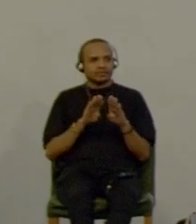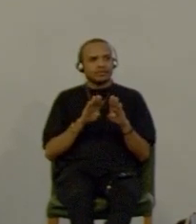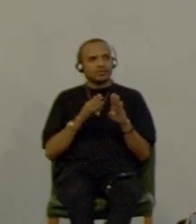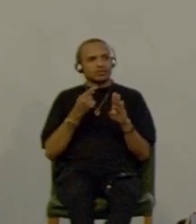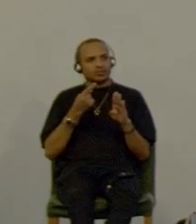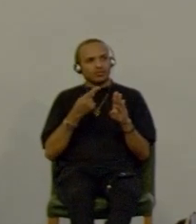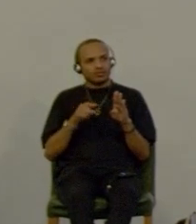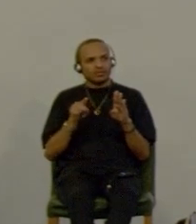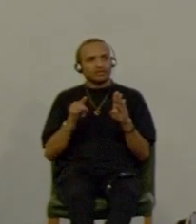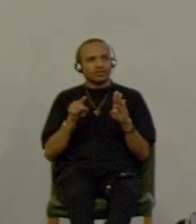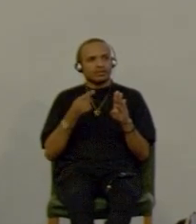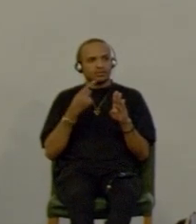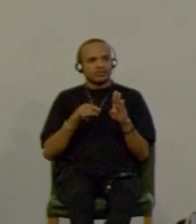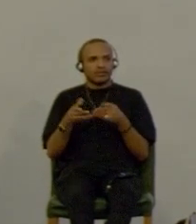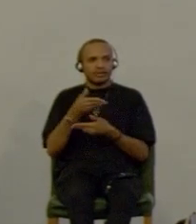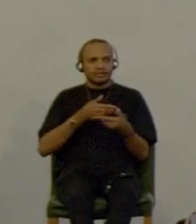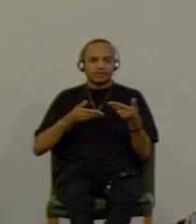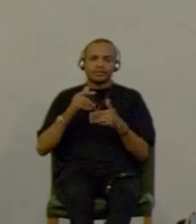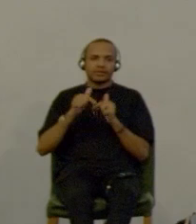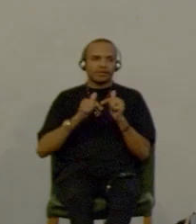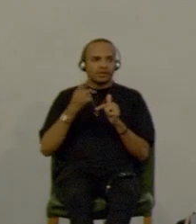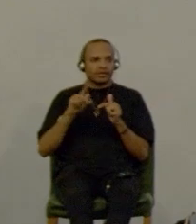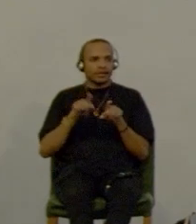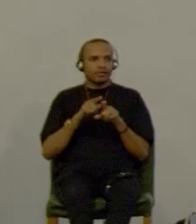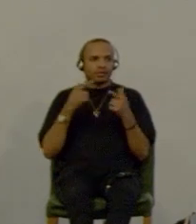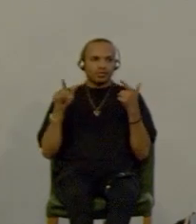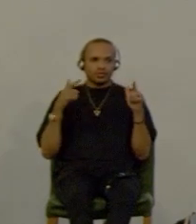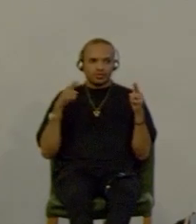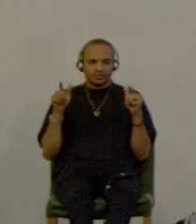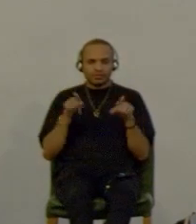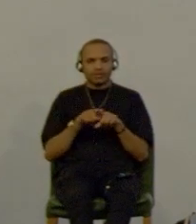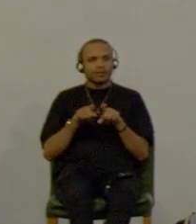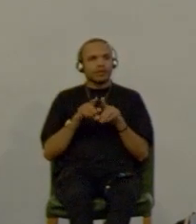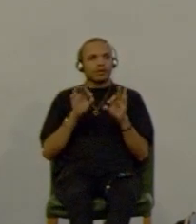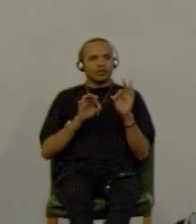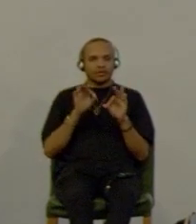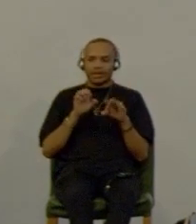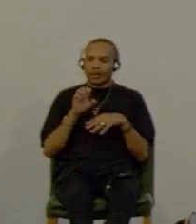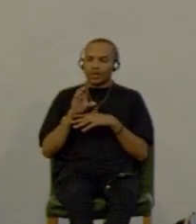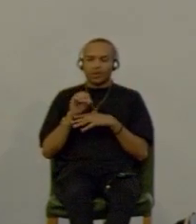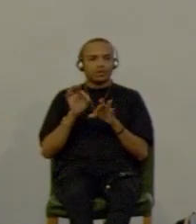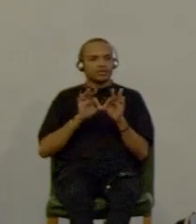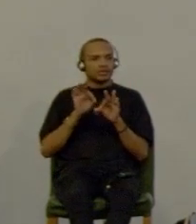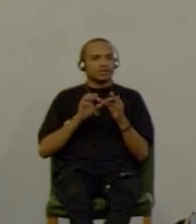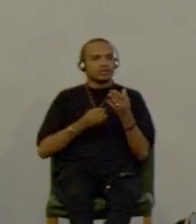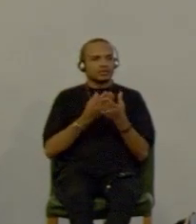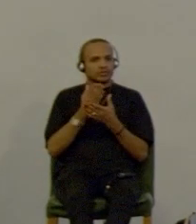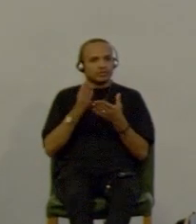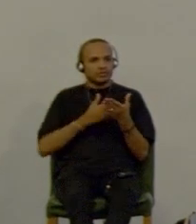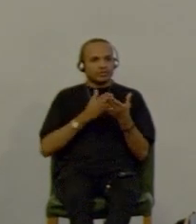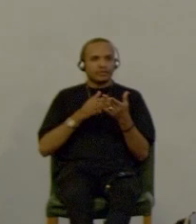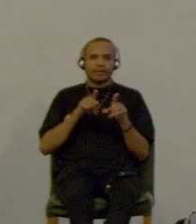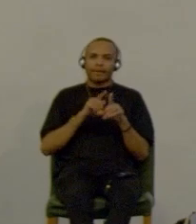foi a última participação, trabalho dela, dentre outros. É coorganizadora e autora de livros e